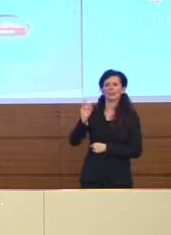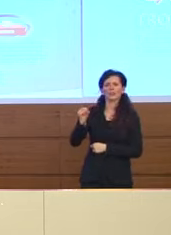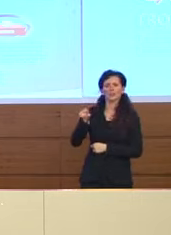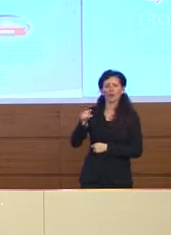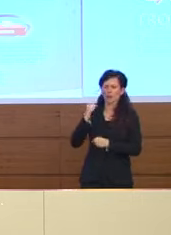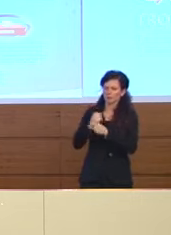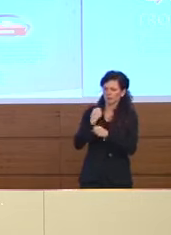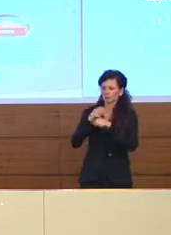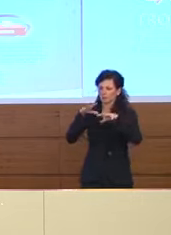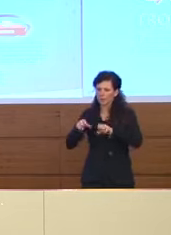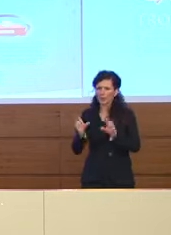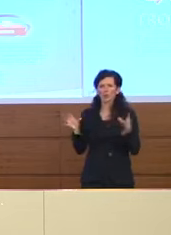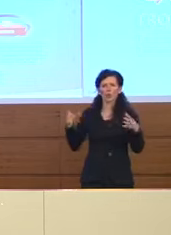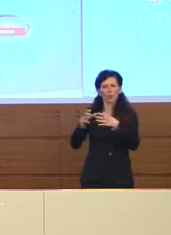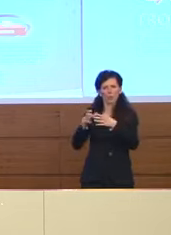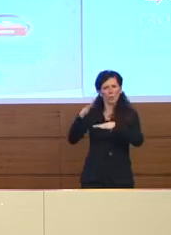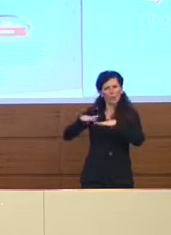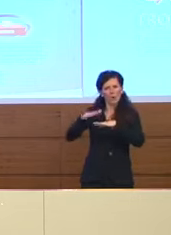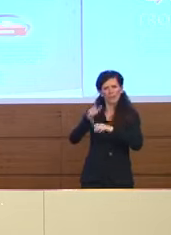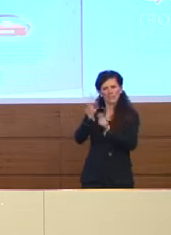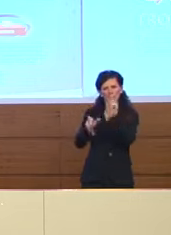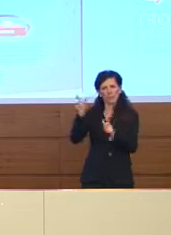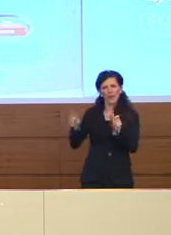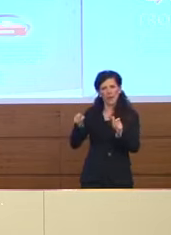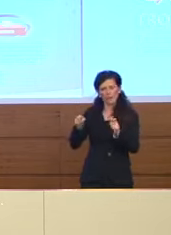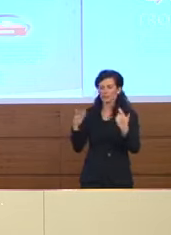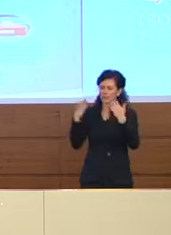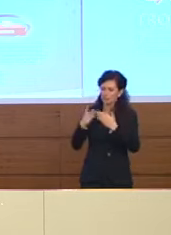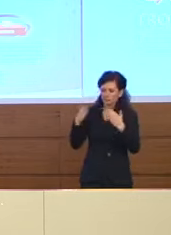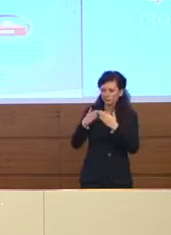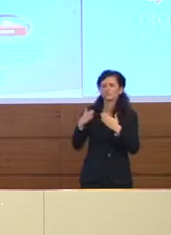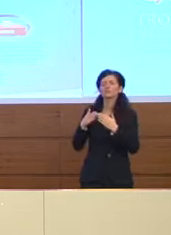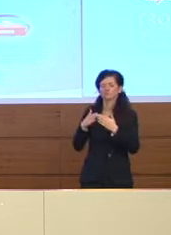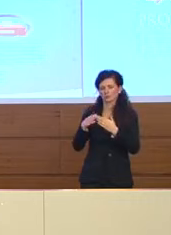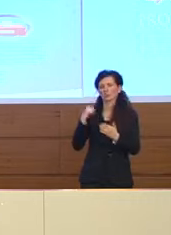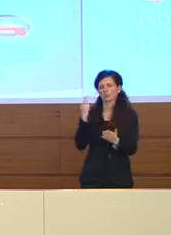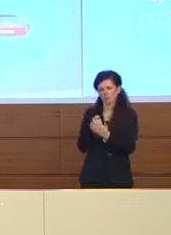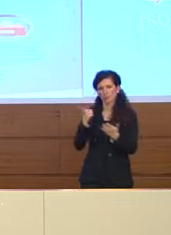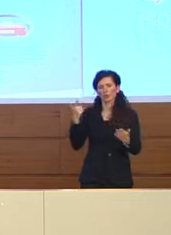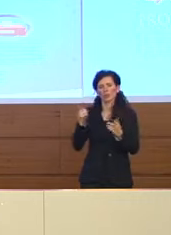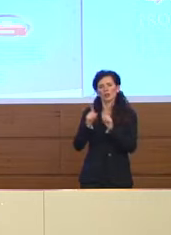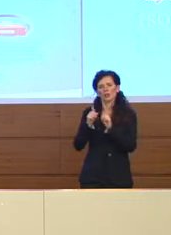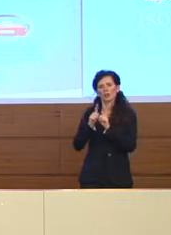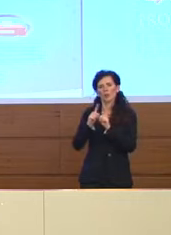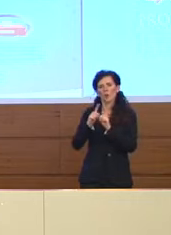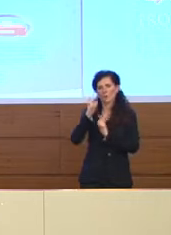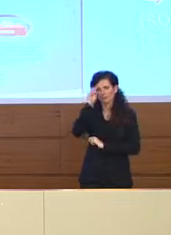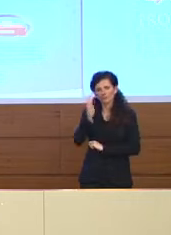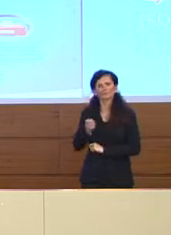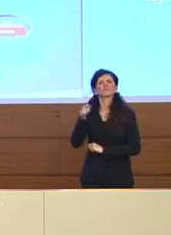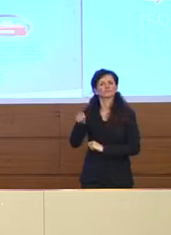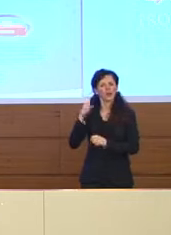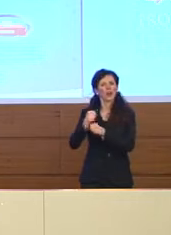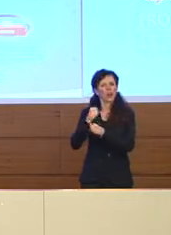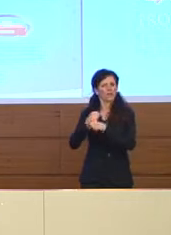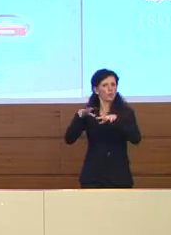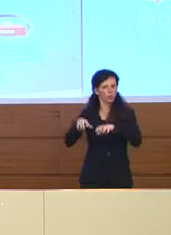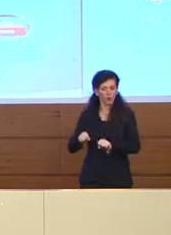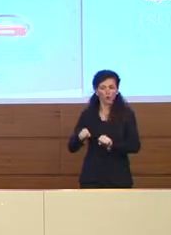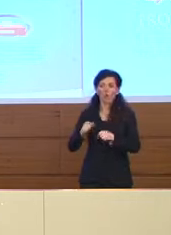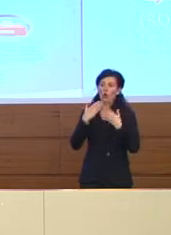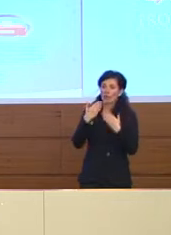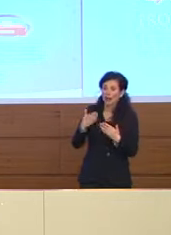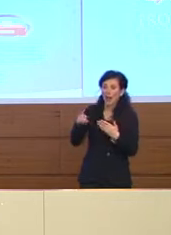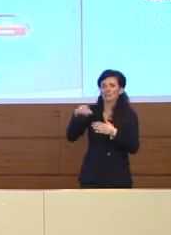tutto il gruppo che fa riferimento alla struttura medesima e al coordinamento